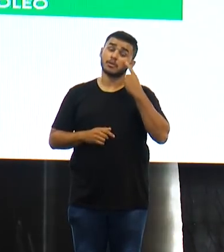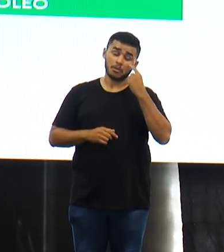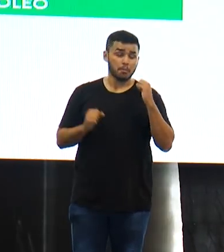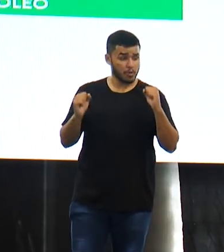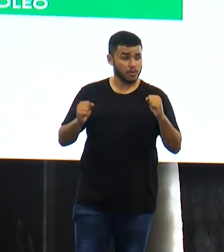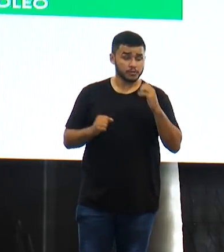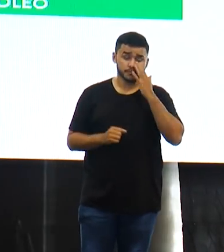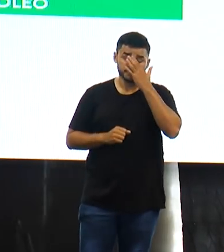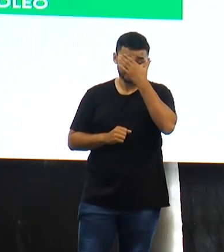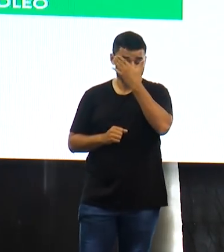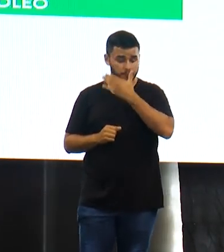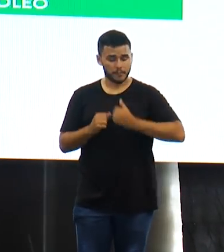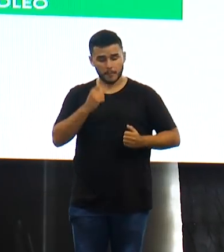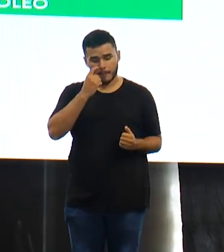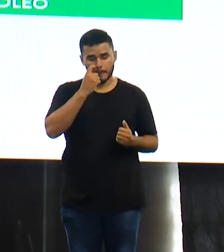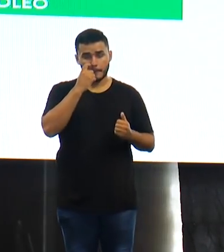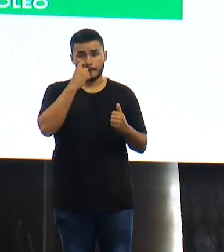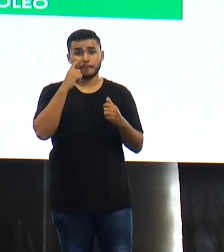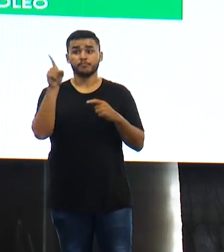elétrica. Usinas